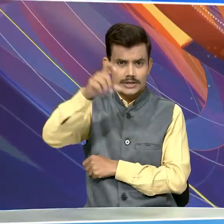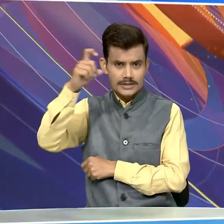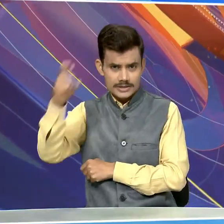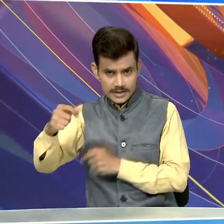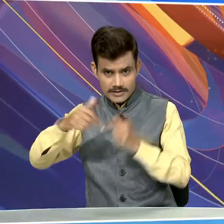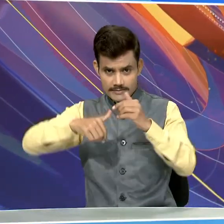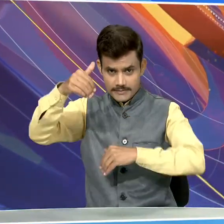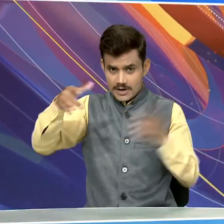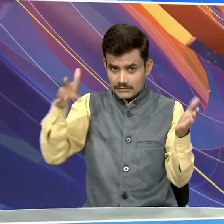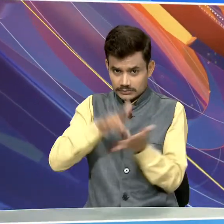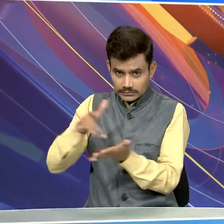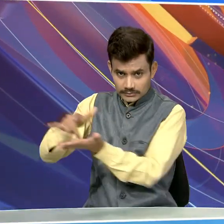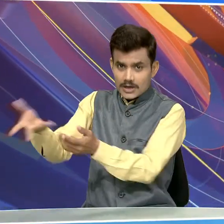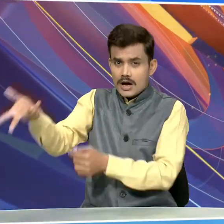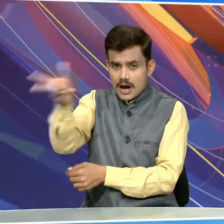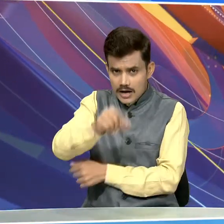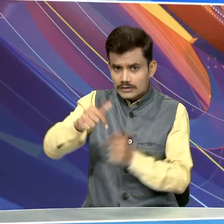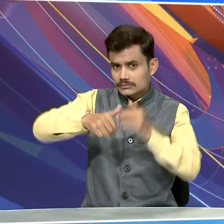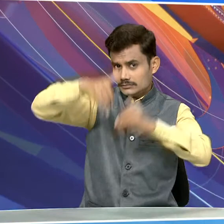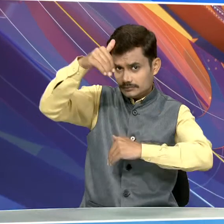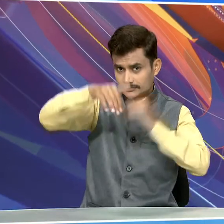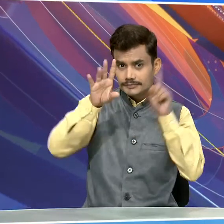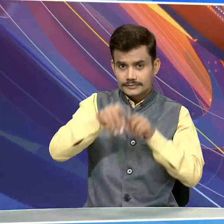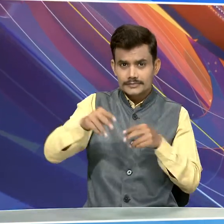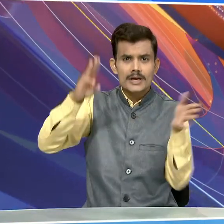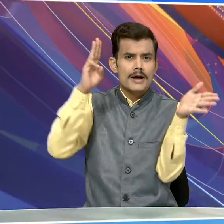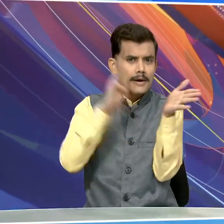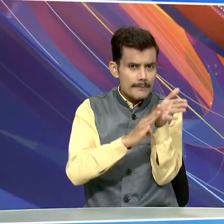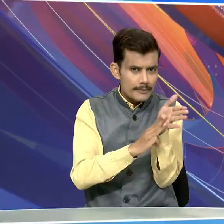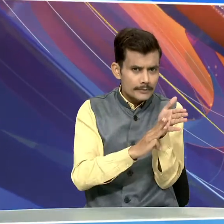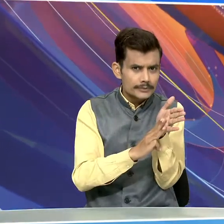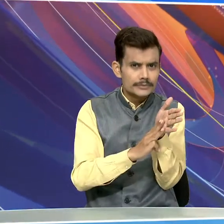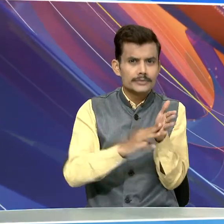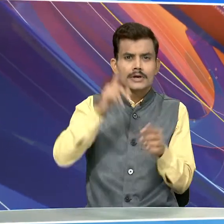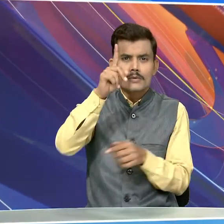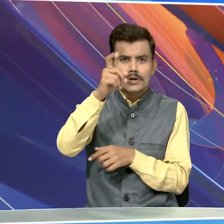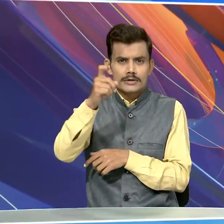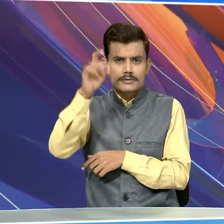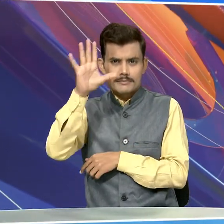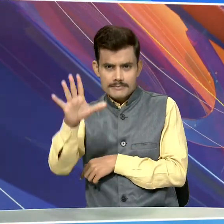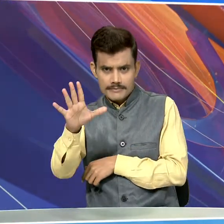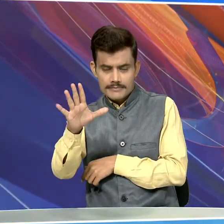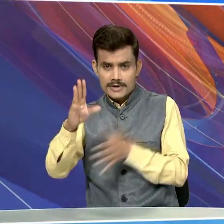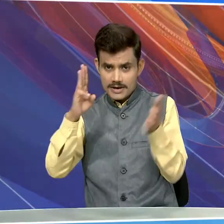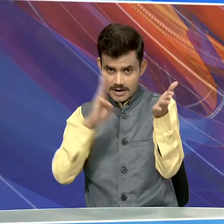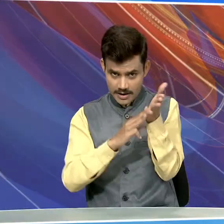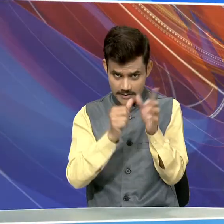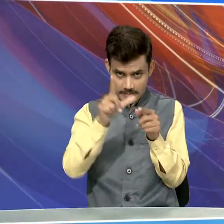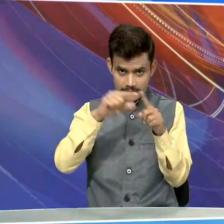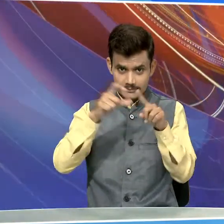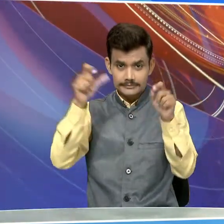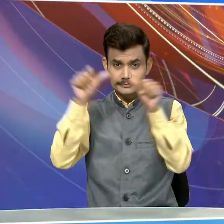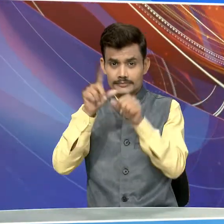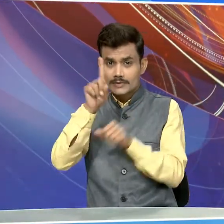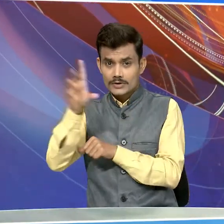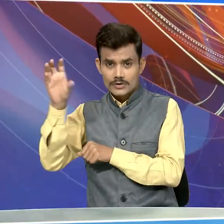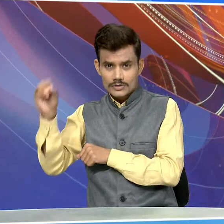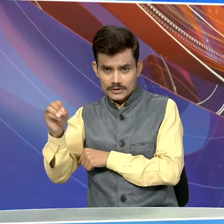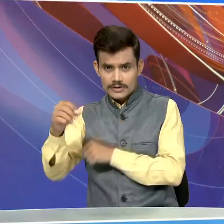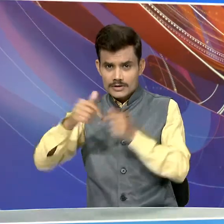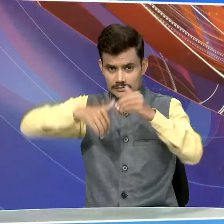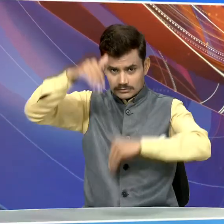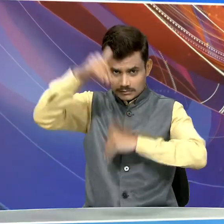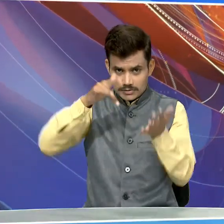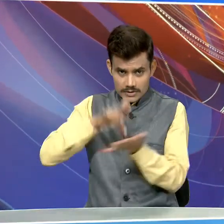मतदान केंद्रों पर पुनर्मतदान कराया जा रहा है। मुर्शिदाबाद जिले में 175, मालदा जिले के 110